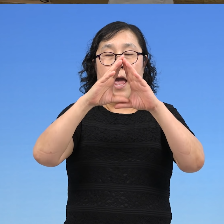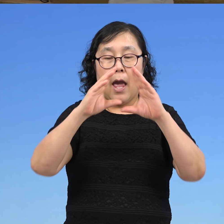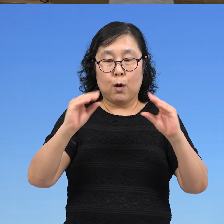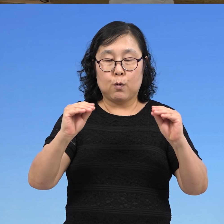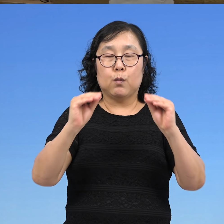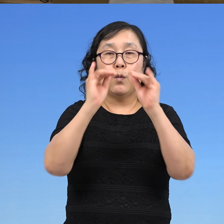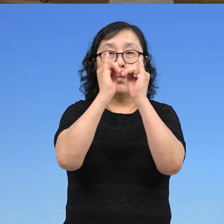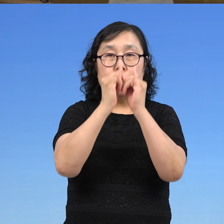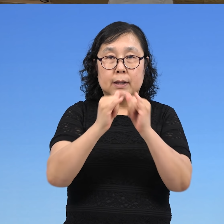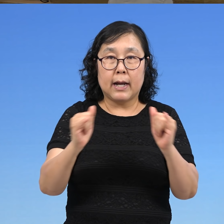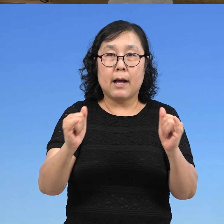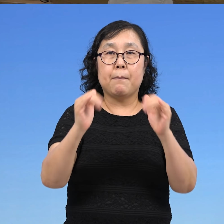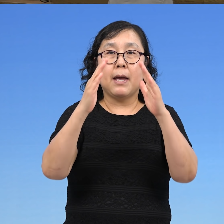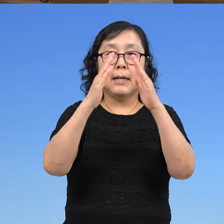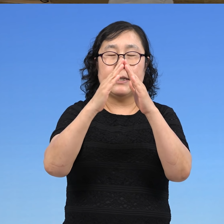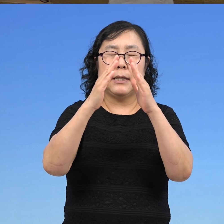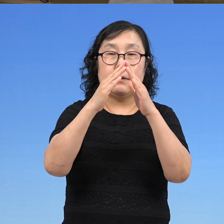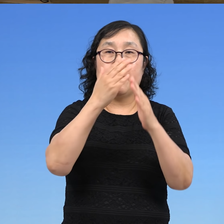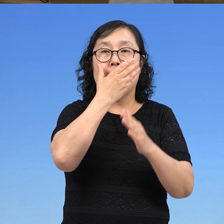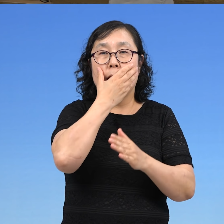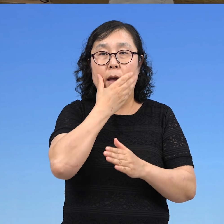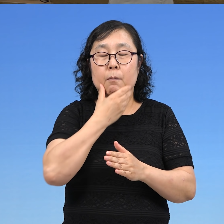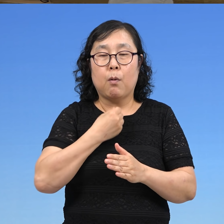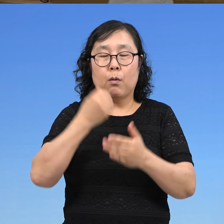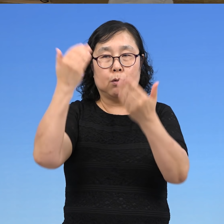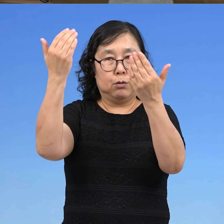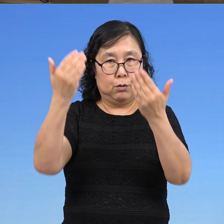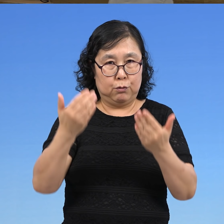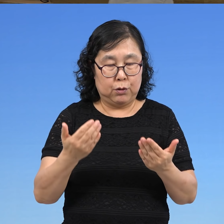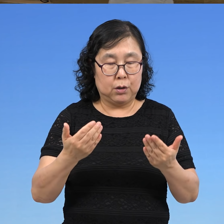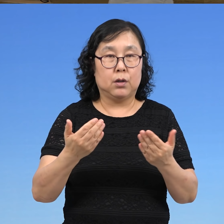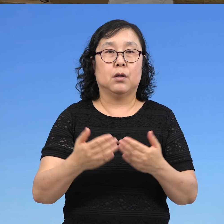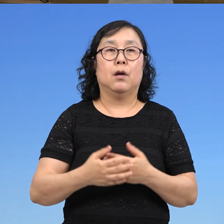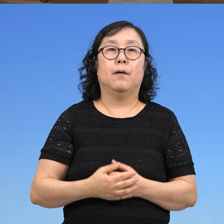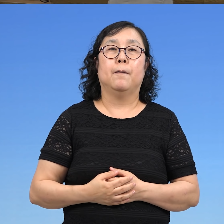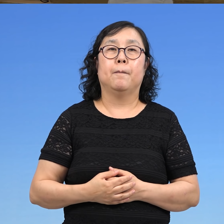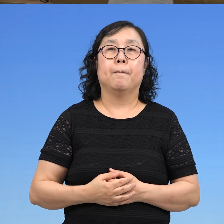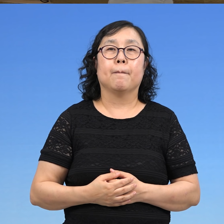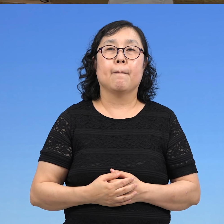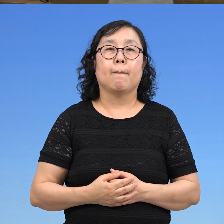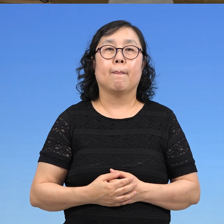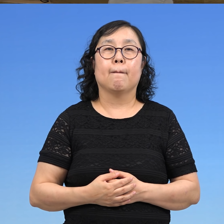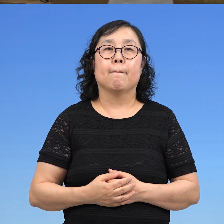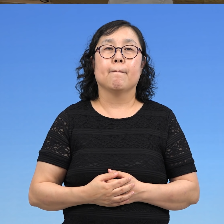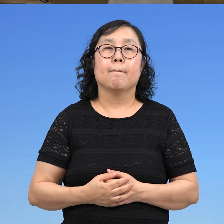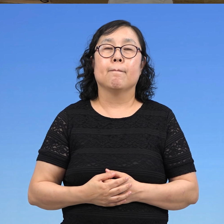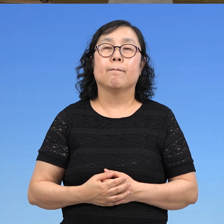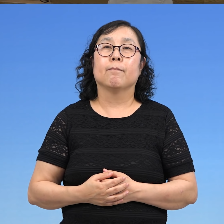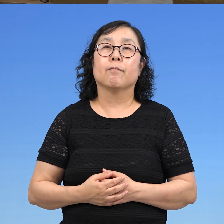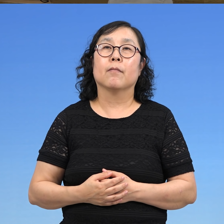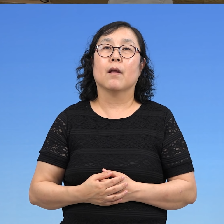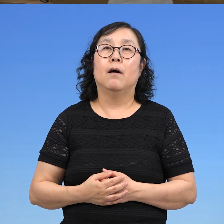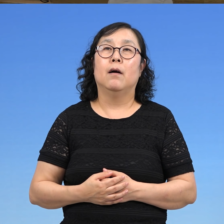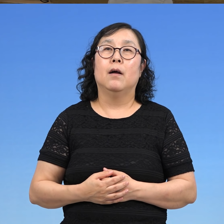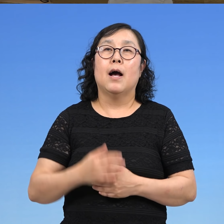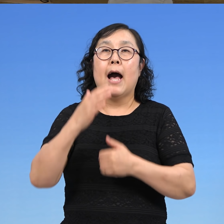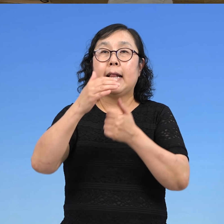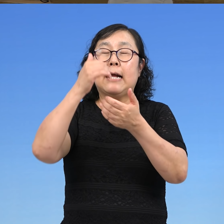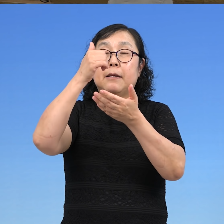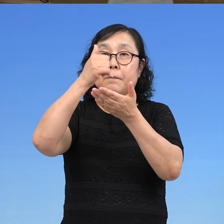그 누구에게 보게 내림 니까 그 애굽 사람의 치매 복을 내리신 으로 다시 5